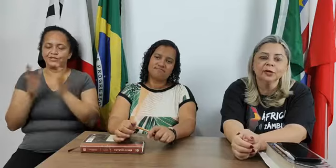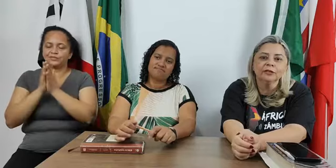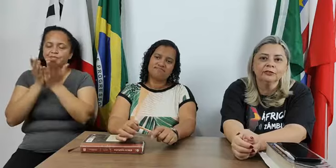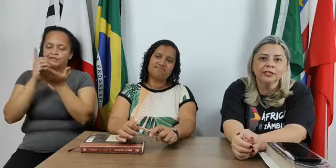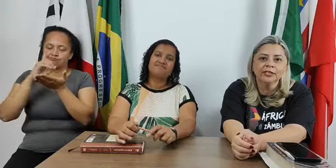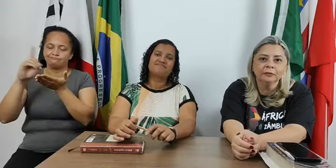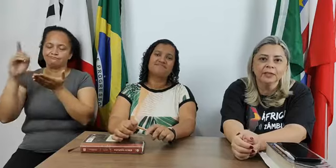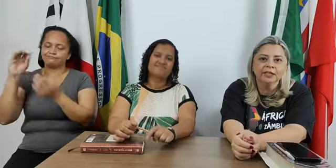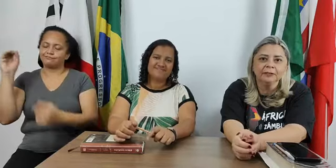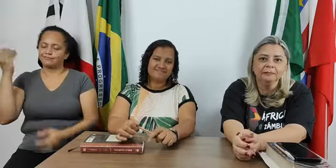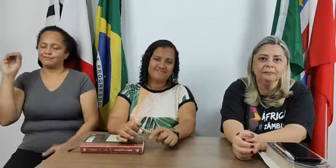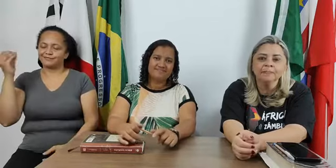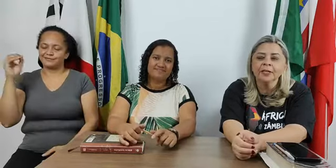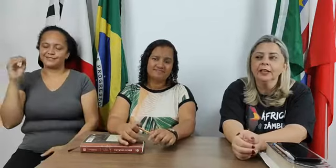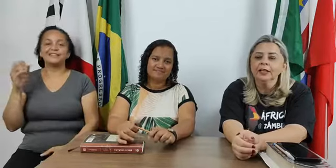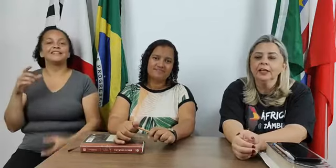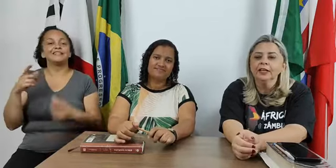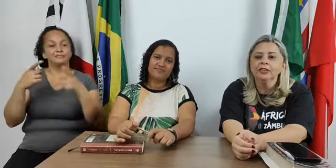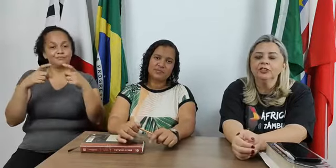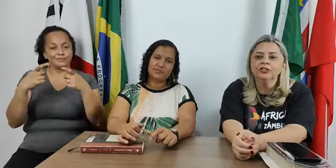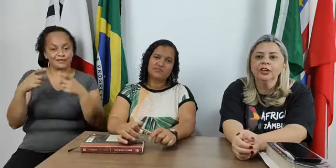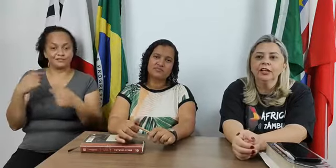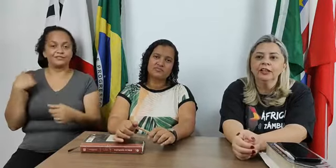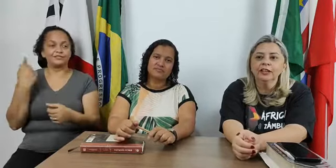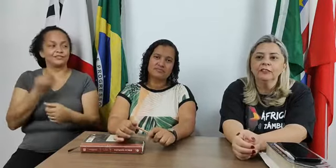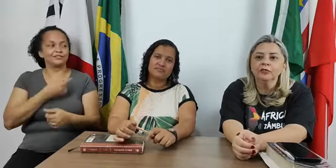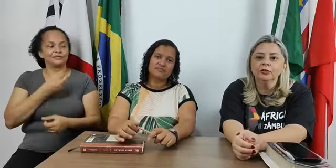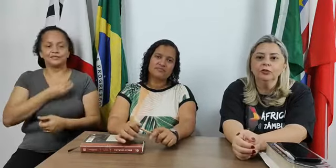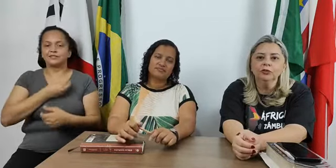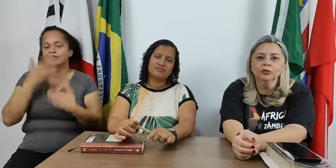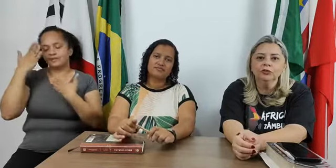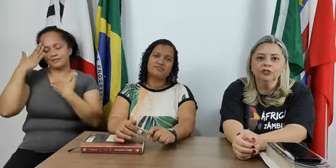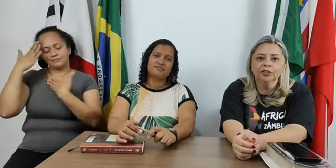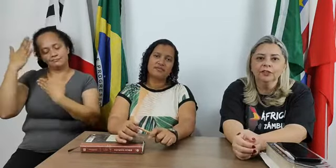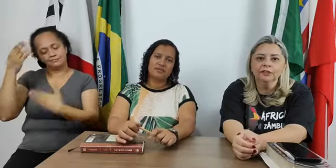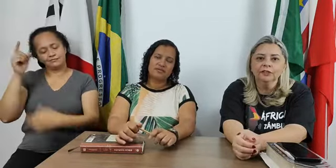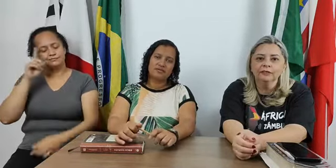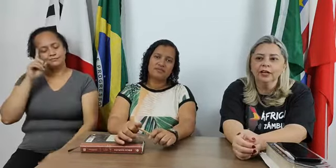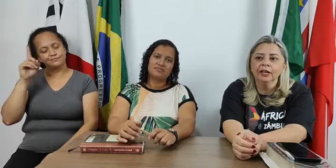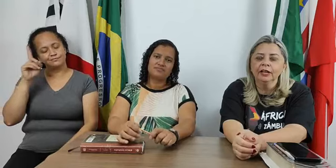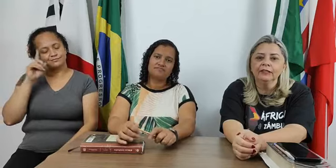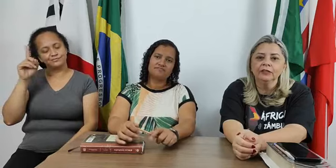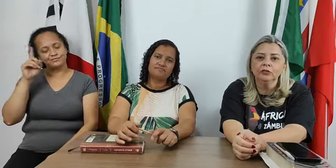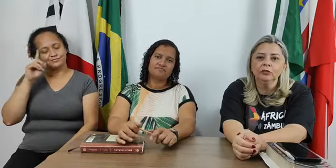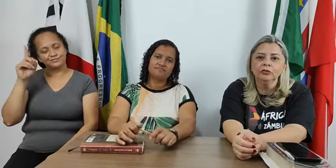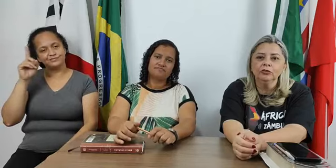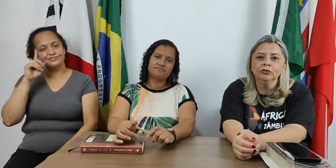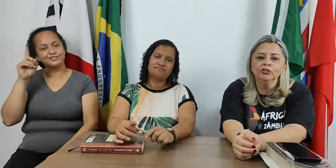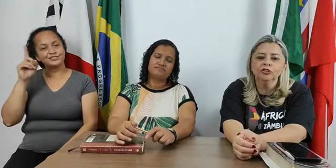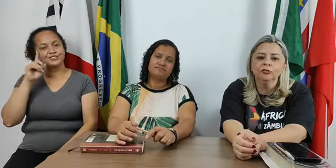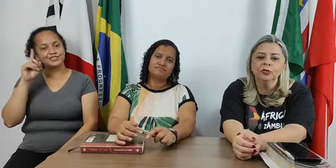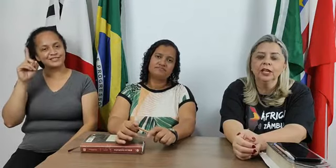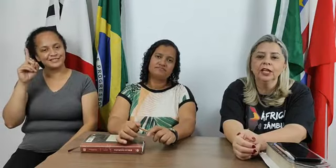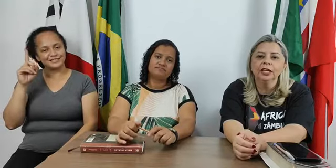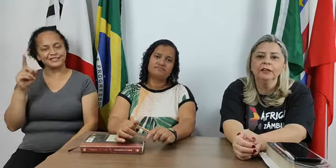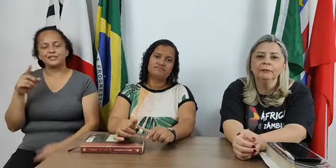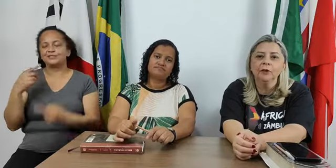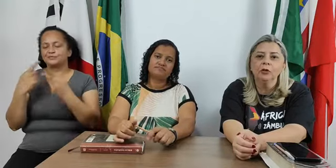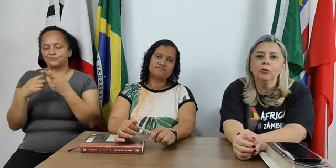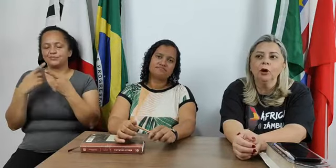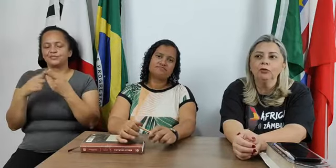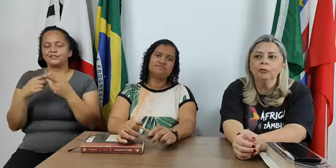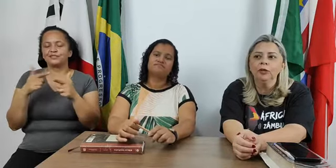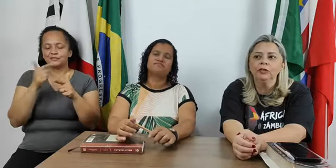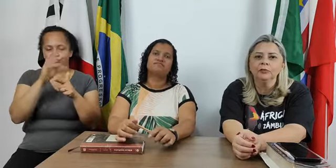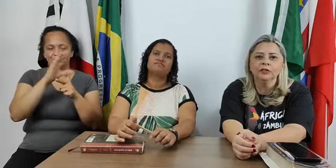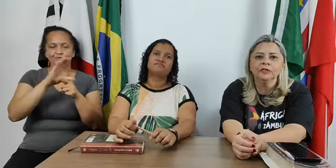Osasco, no bairro de Helena Maria. E que a gente agradece todos os dias, né? Agradecer todos os dias por aquele que